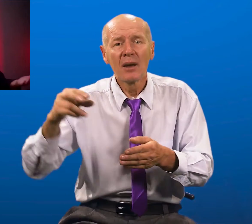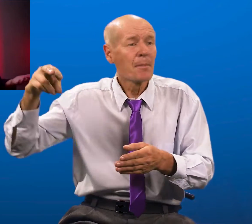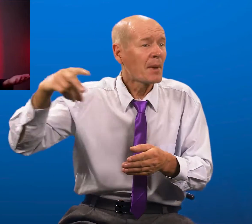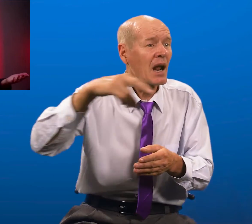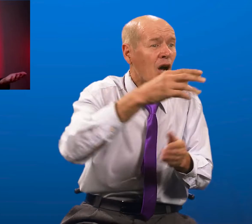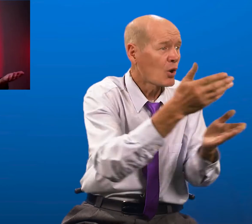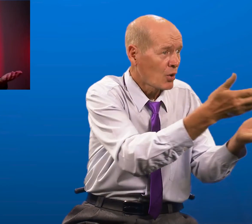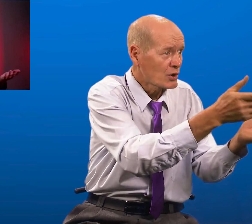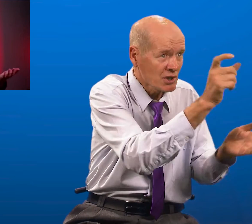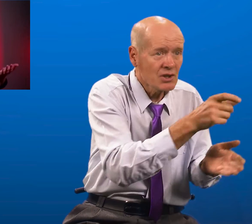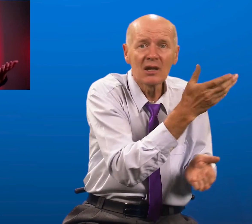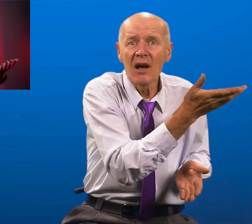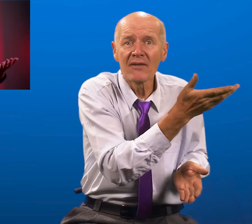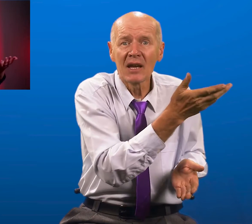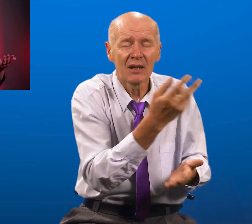Прохожий,